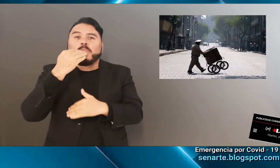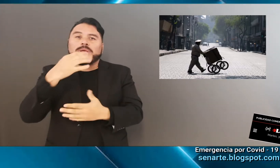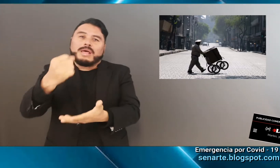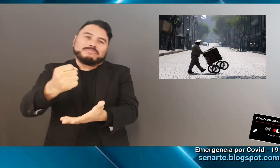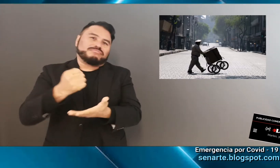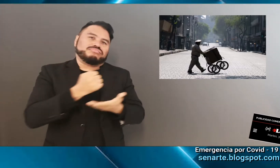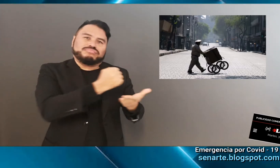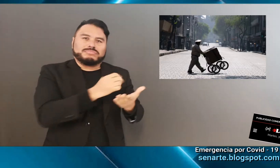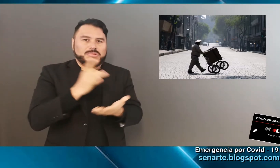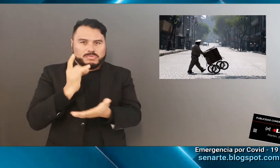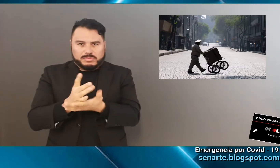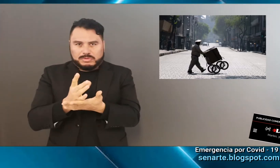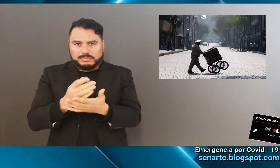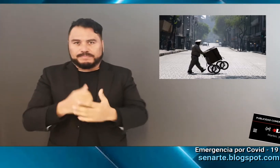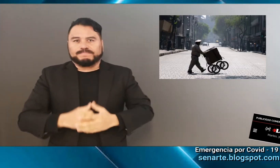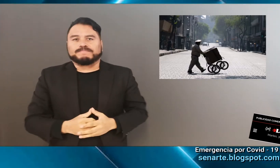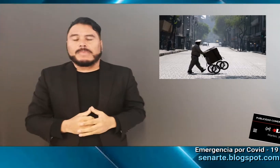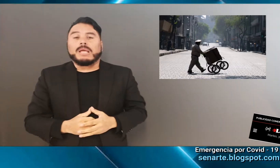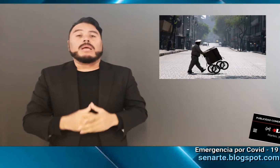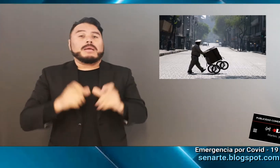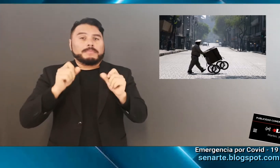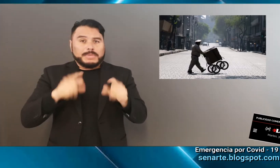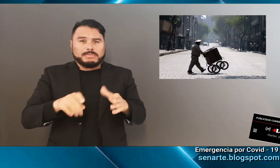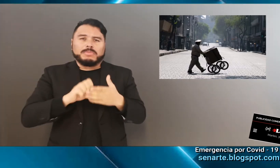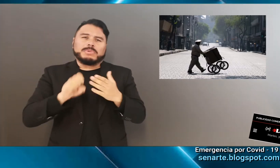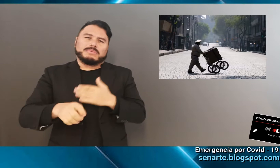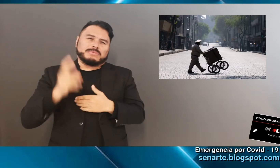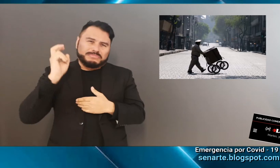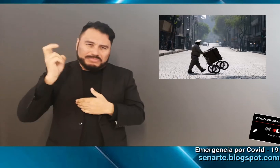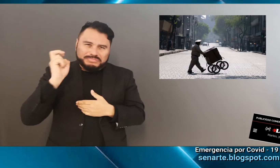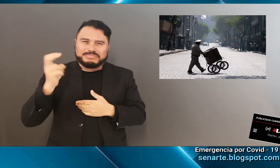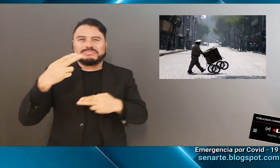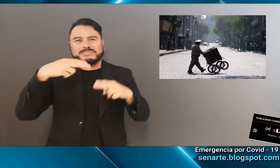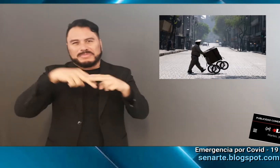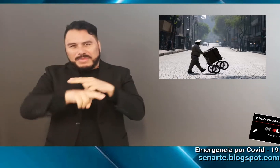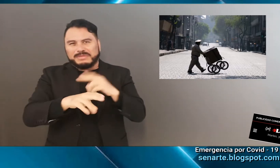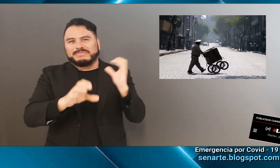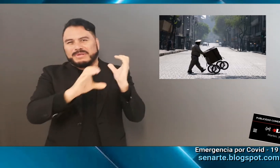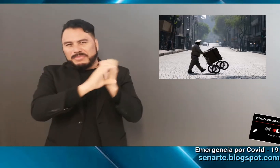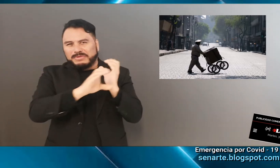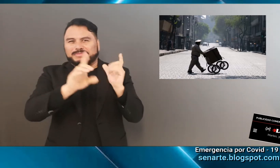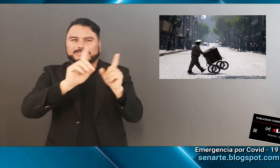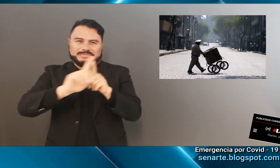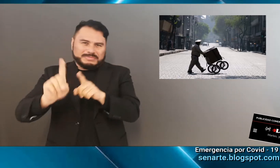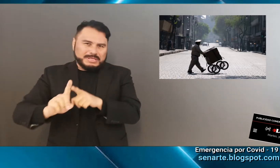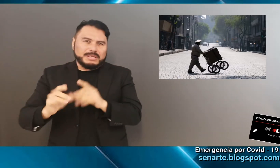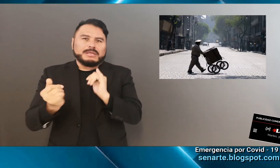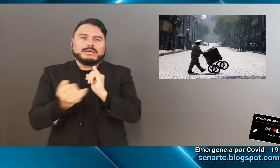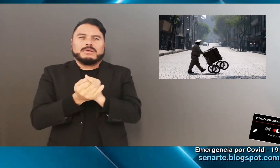en la modalidad de comida para llevar. También continuarán los servicios de transporte de pasajeros y